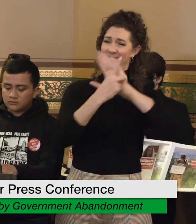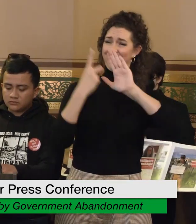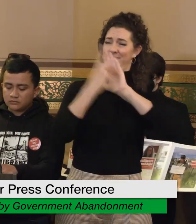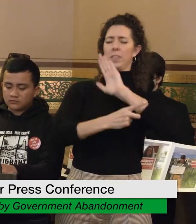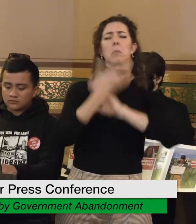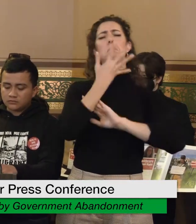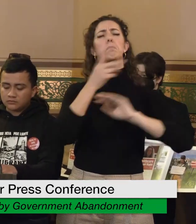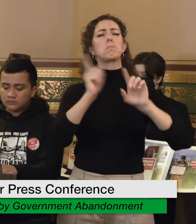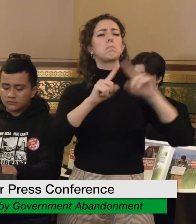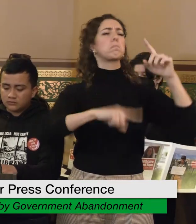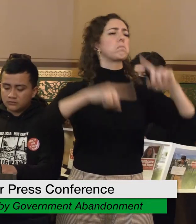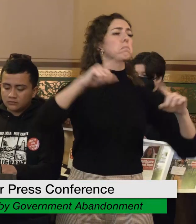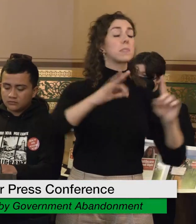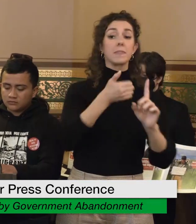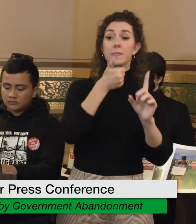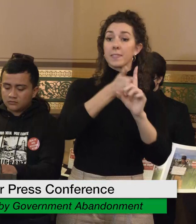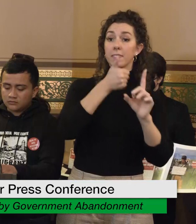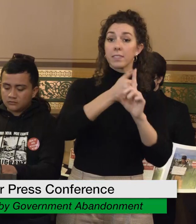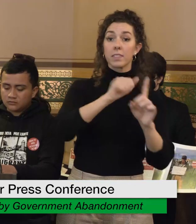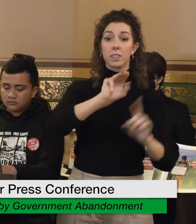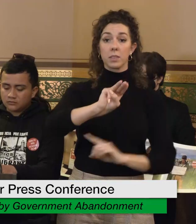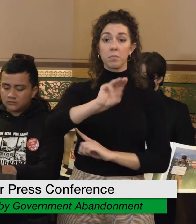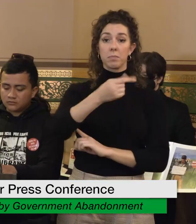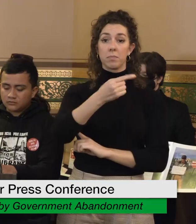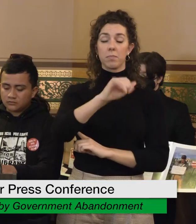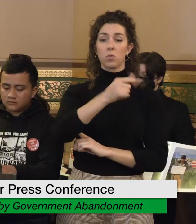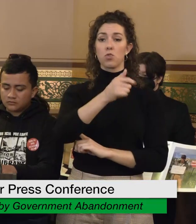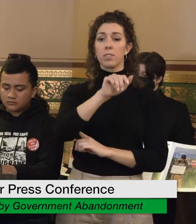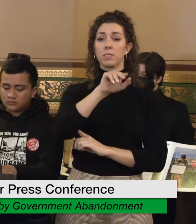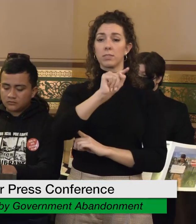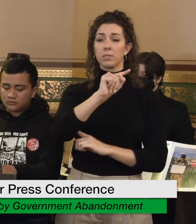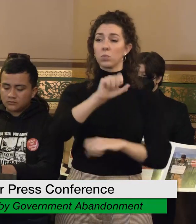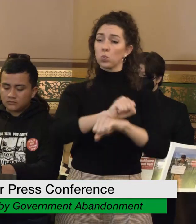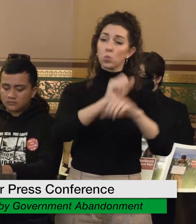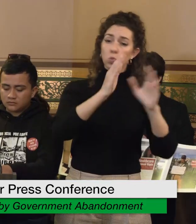ways. If you're a migrant worker or if you're a migrant family in the state of Vermont,